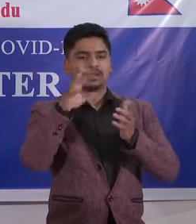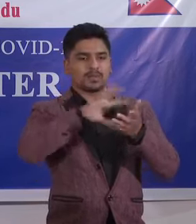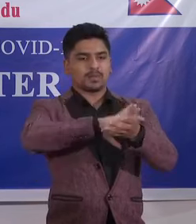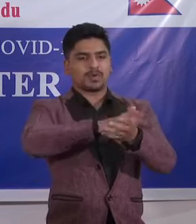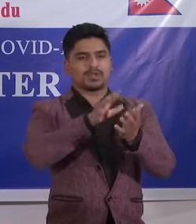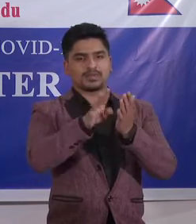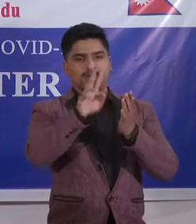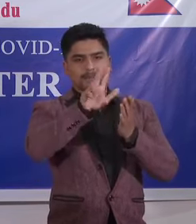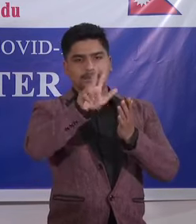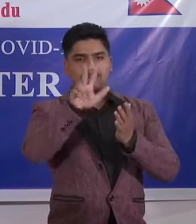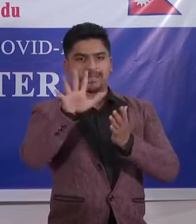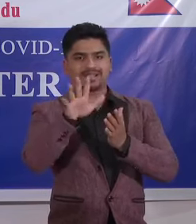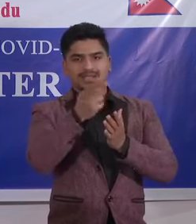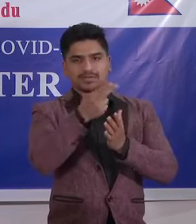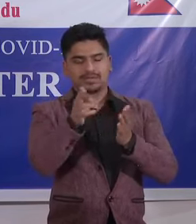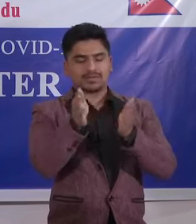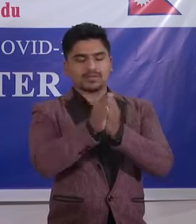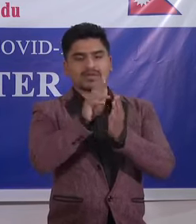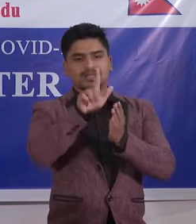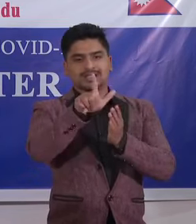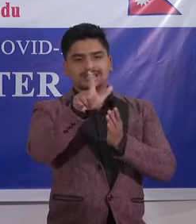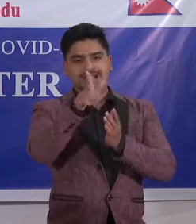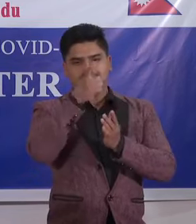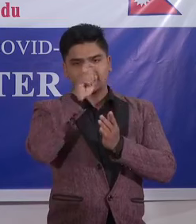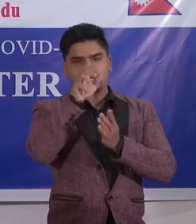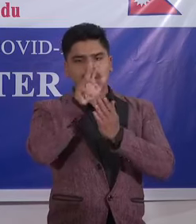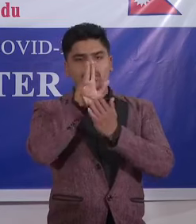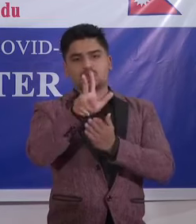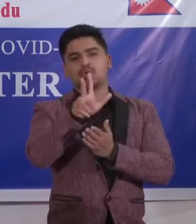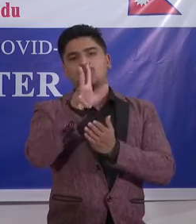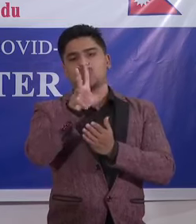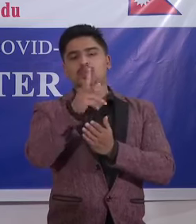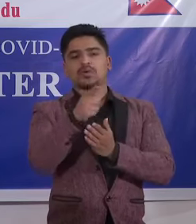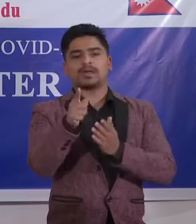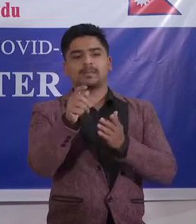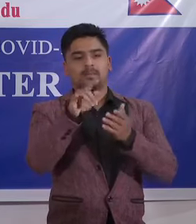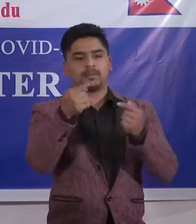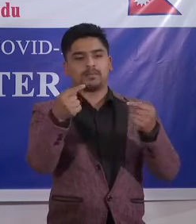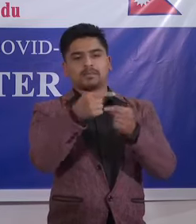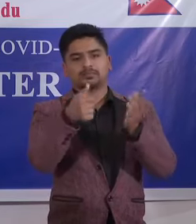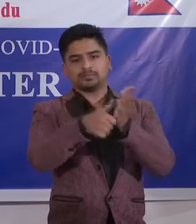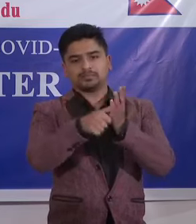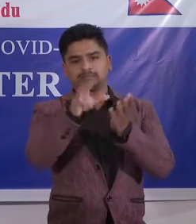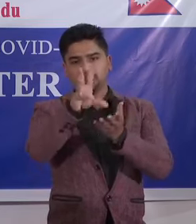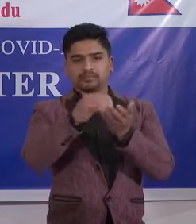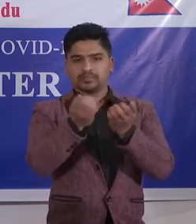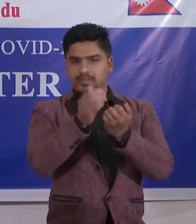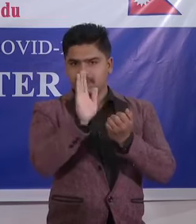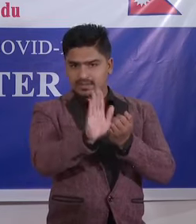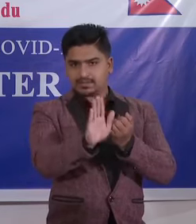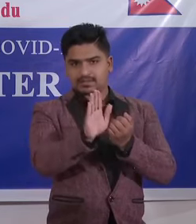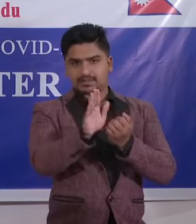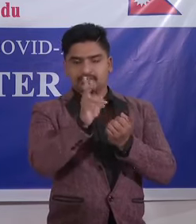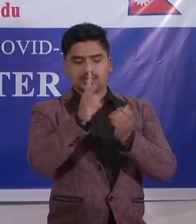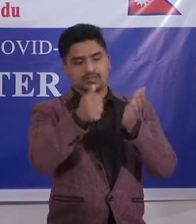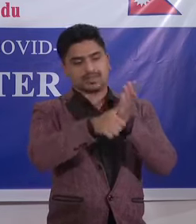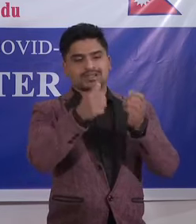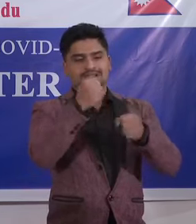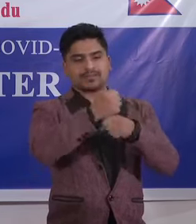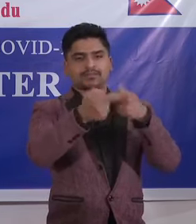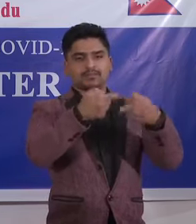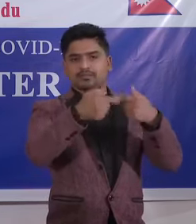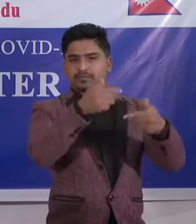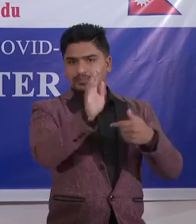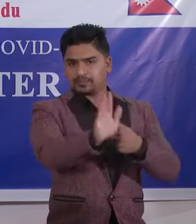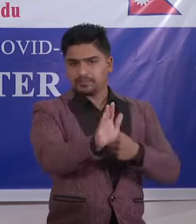जम परिक्षेन कारे बही रहे को